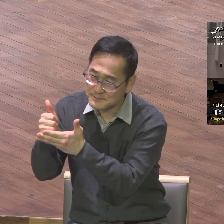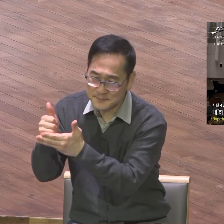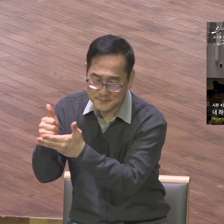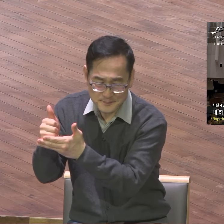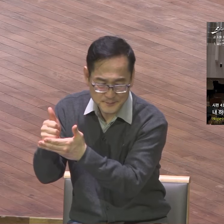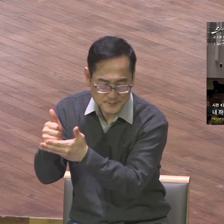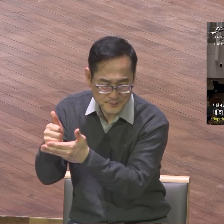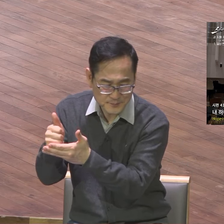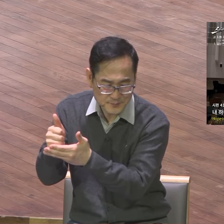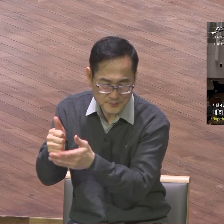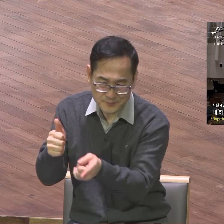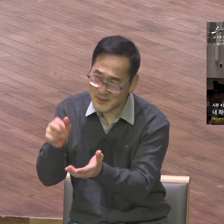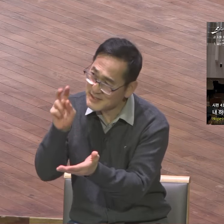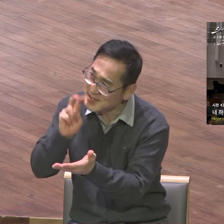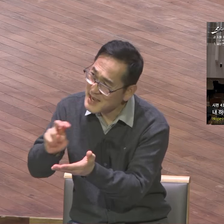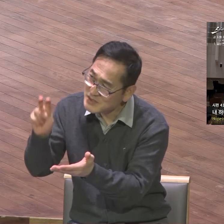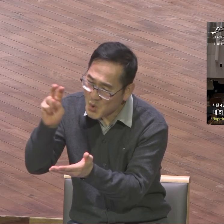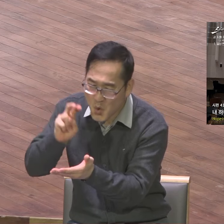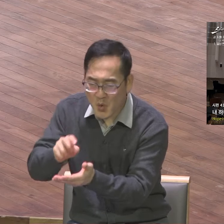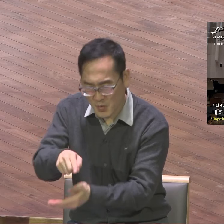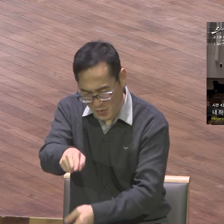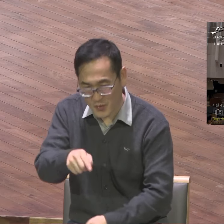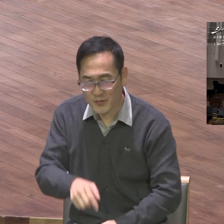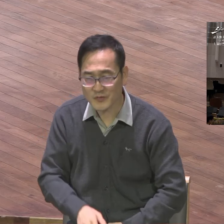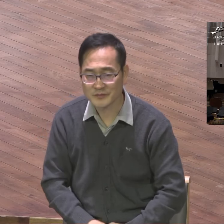여전히 찬송하려다.